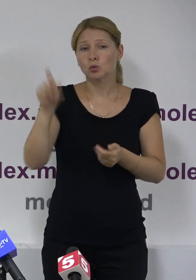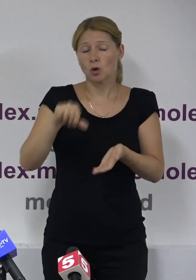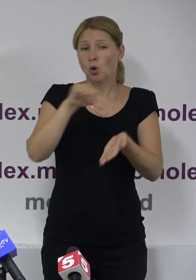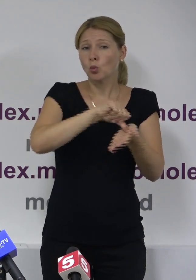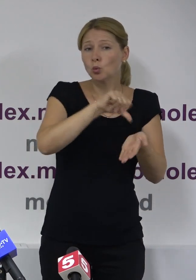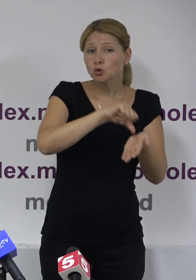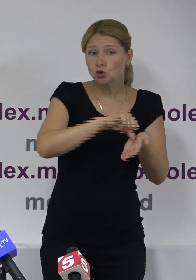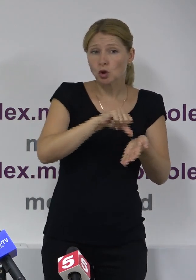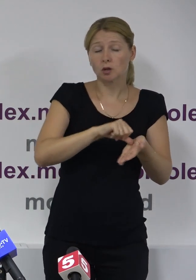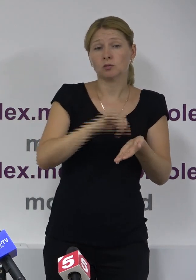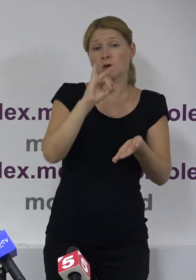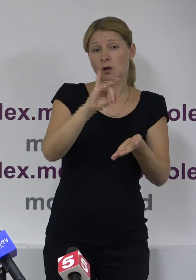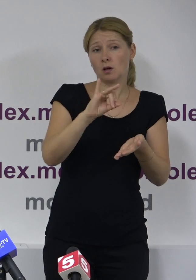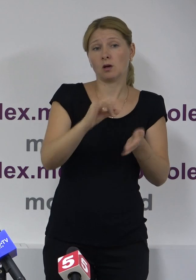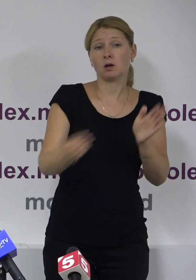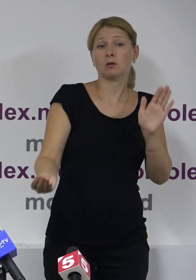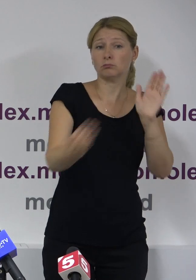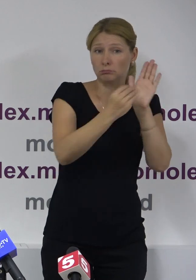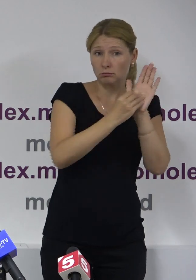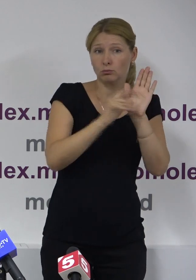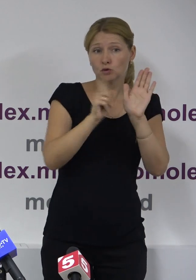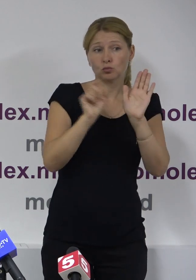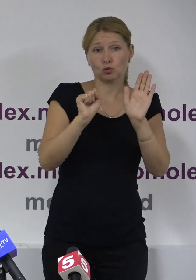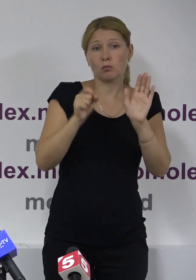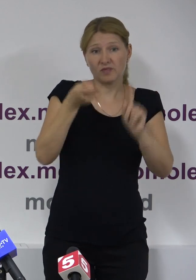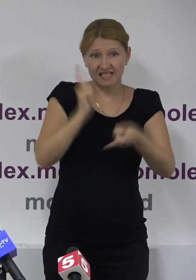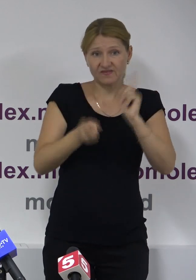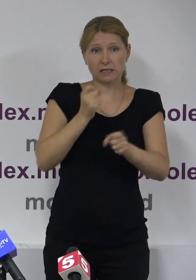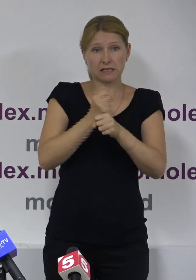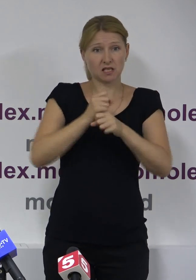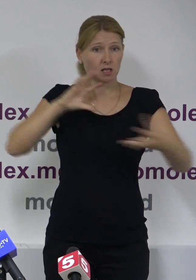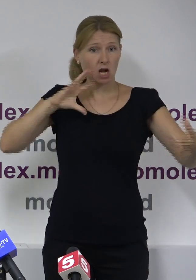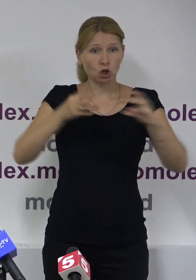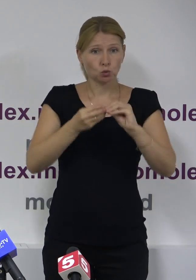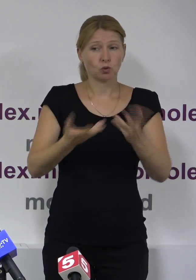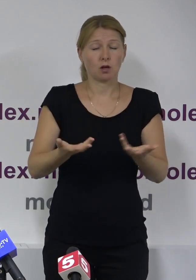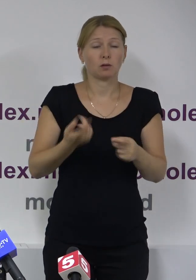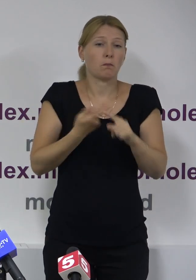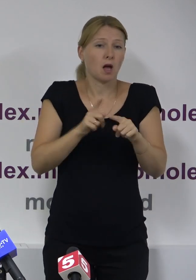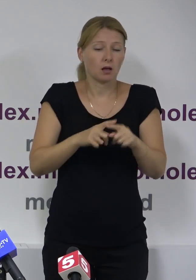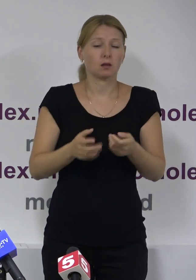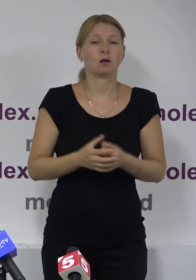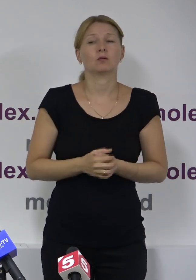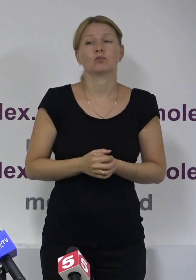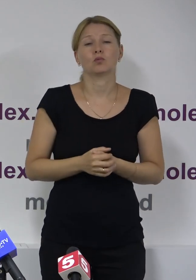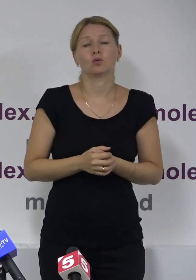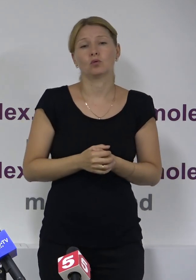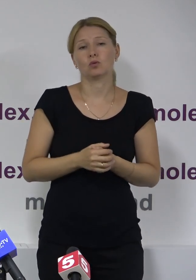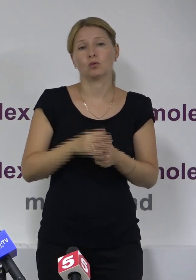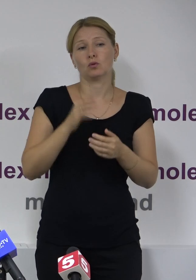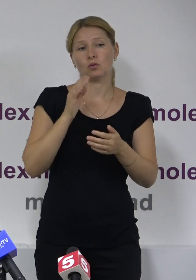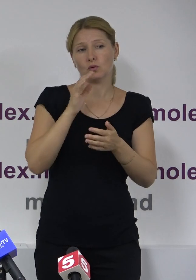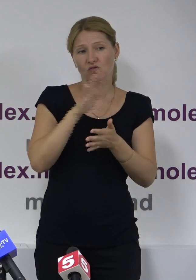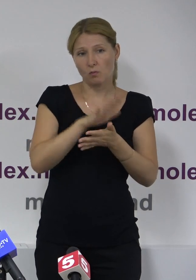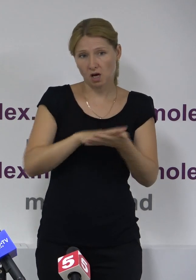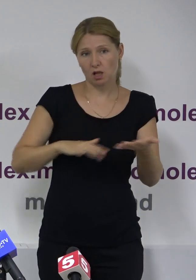referendum care trebuie să fie întrunită pentru validarea rezultatelor acestuia de 33%. Respectiv, urmează să vedem dacă